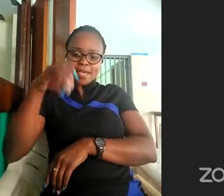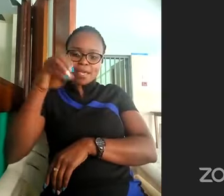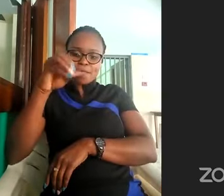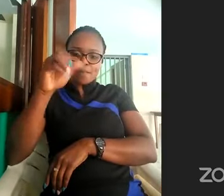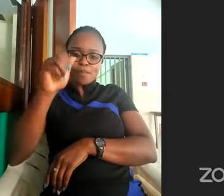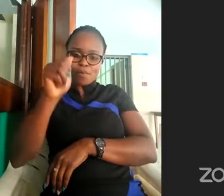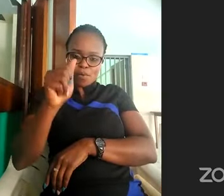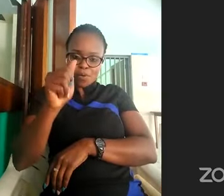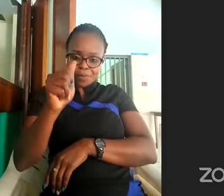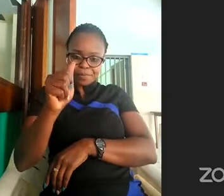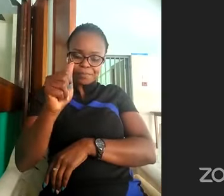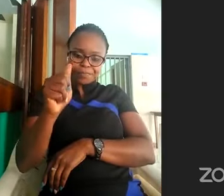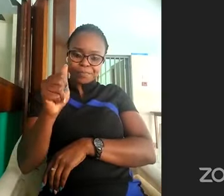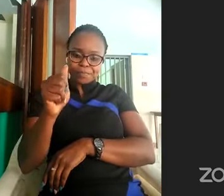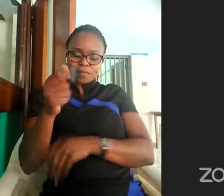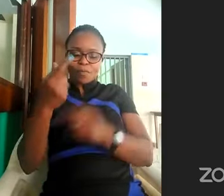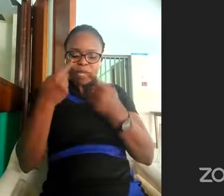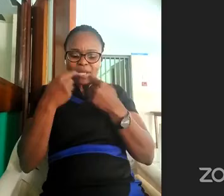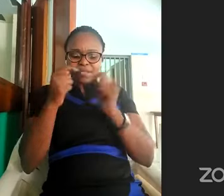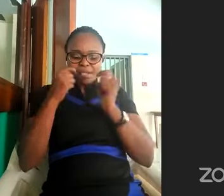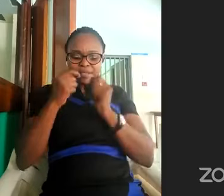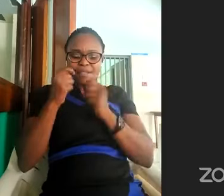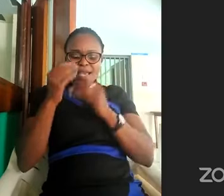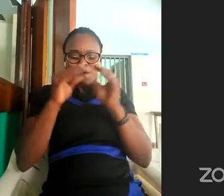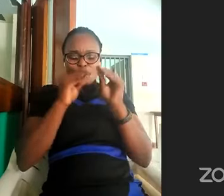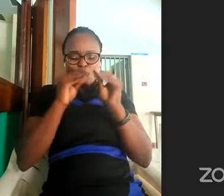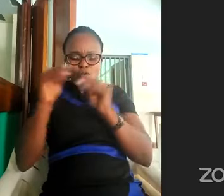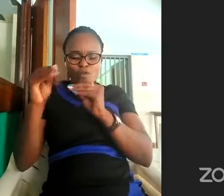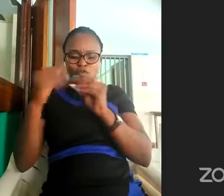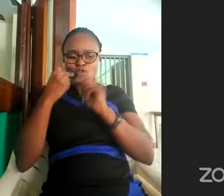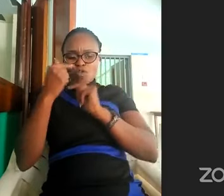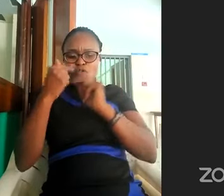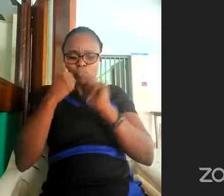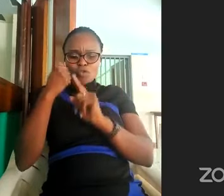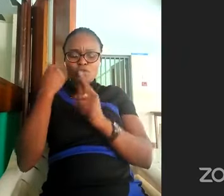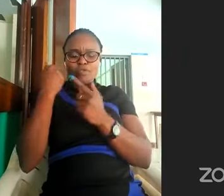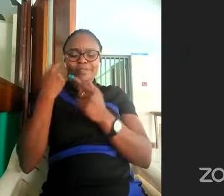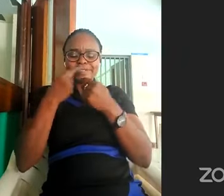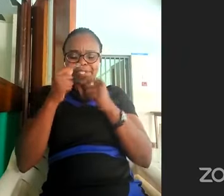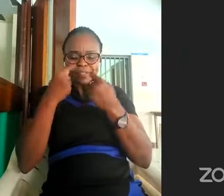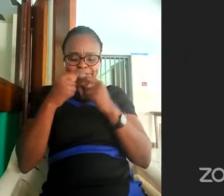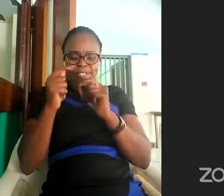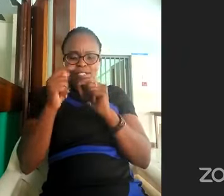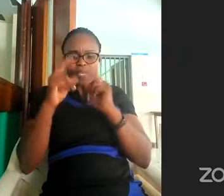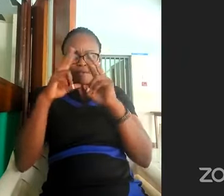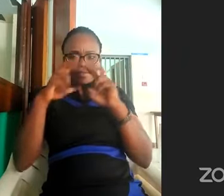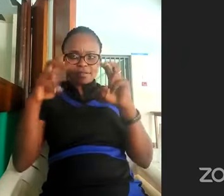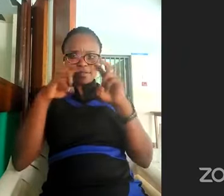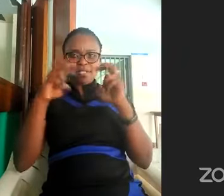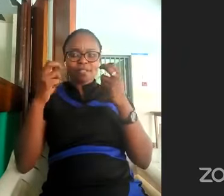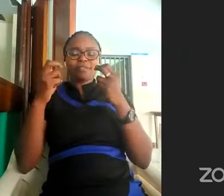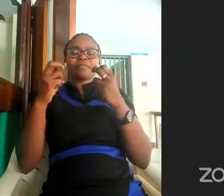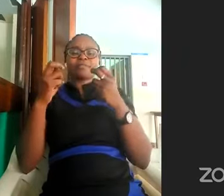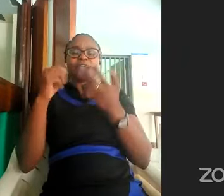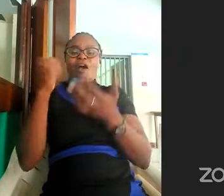nilijaribu sana kusukuma OCS akuwa anafanya kitu. Investigating officer was not doing the right thing.